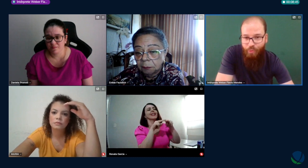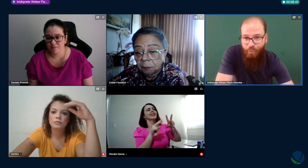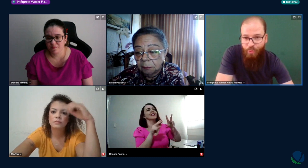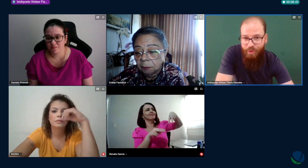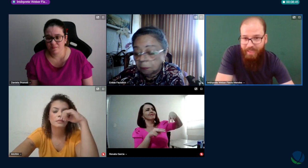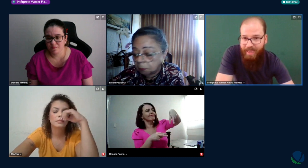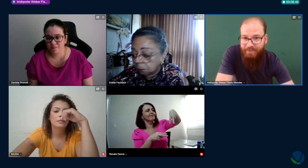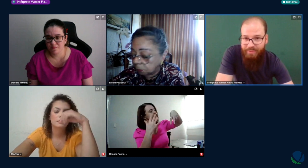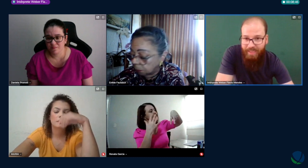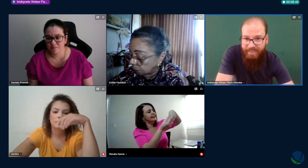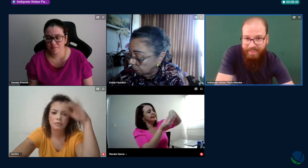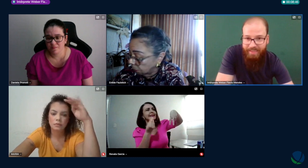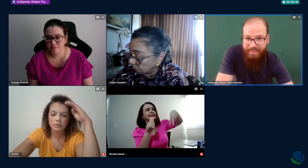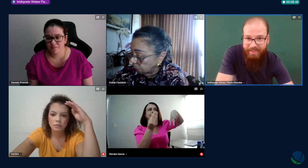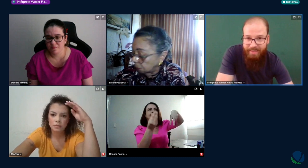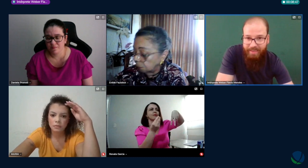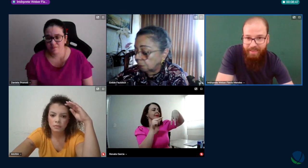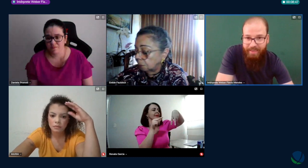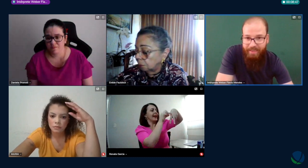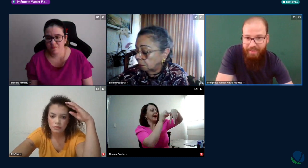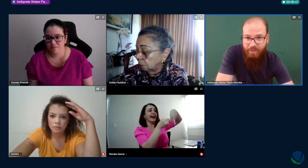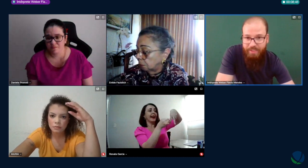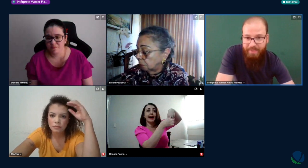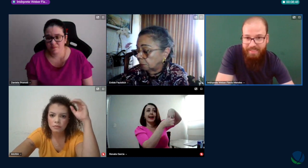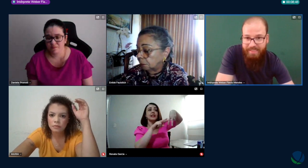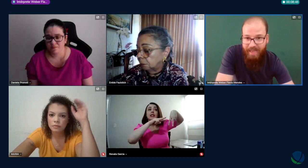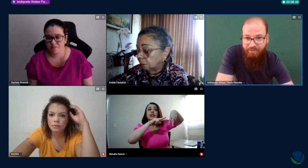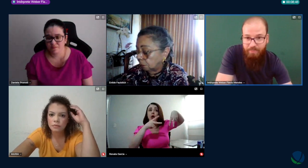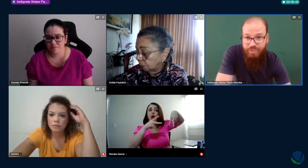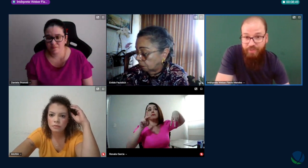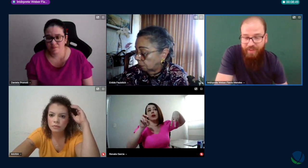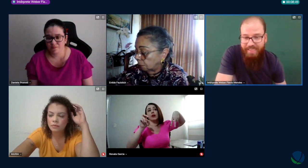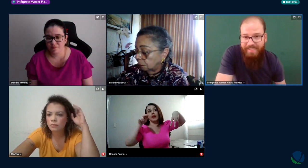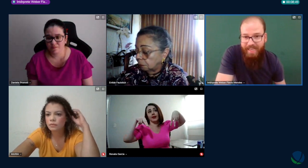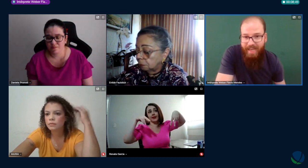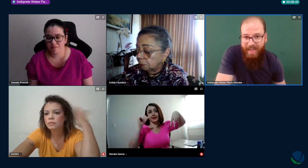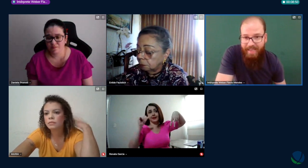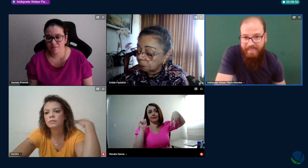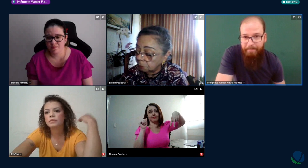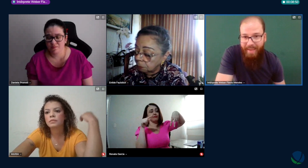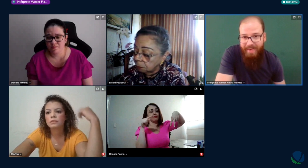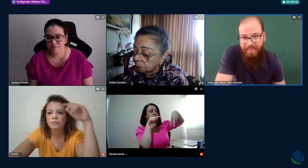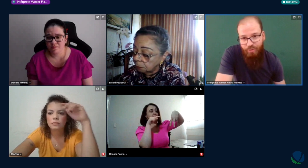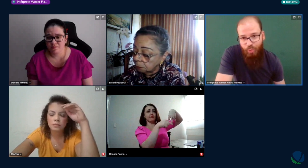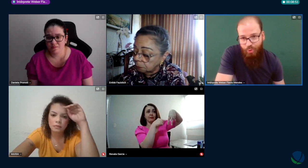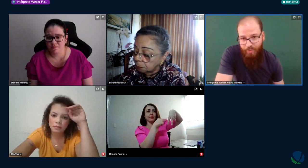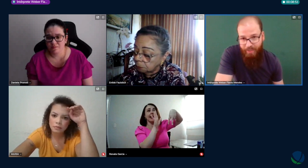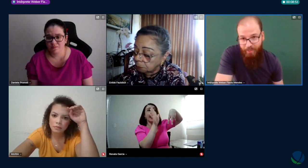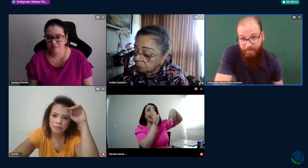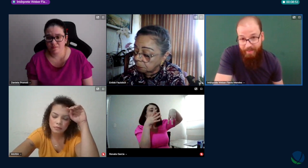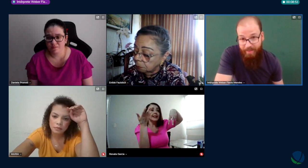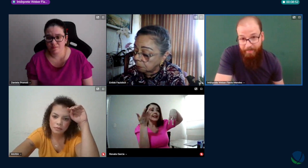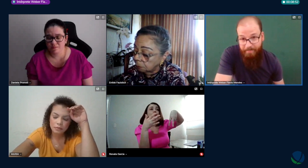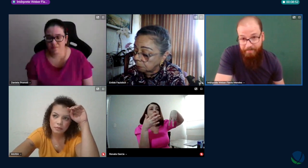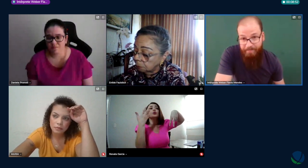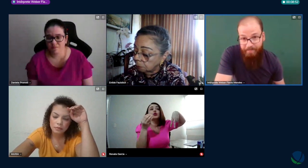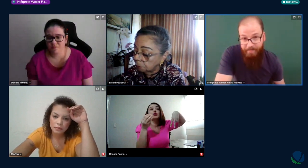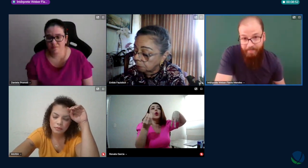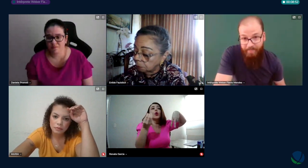aí foi concordado, né, que nós precisávamos diferenciar essa perna do joelho.